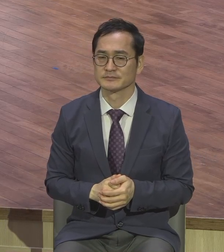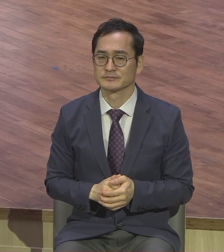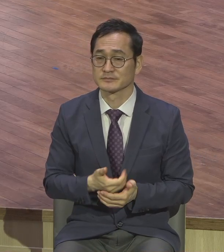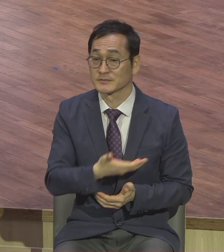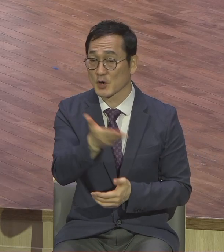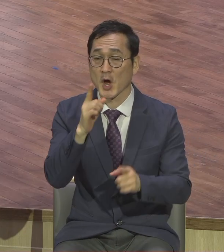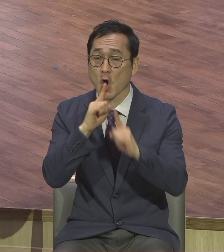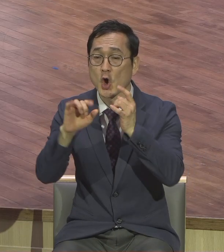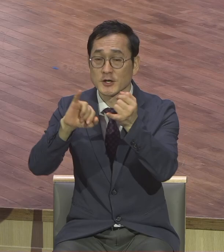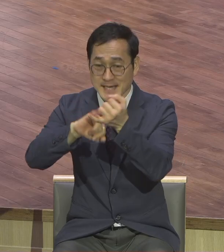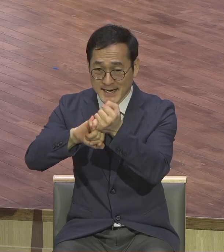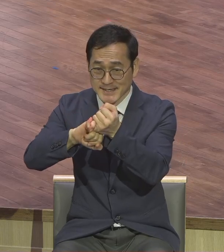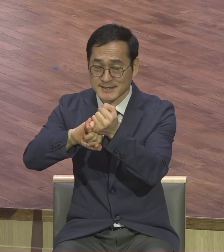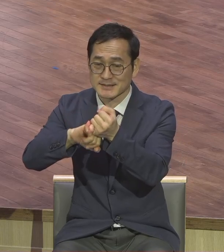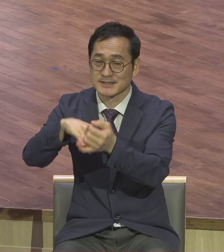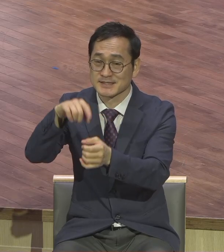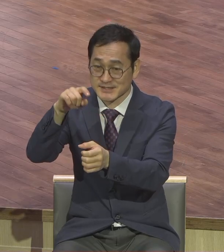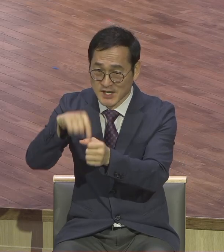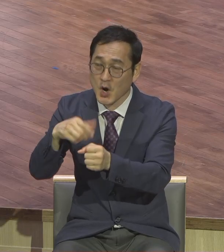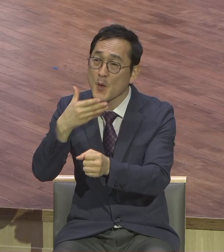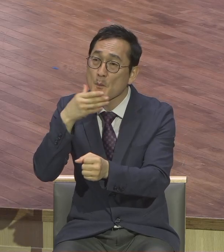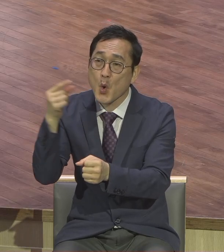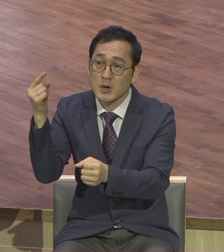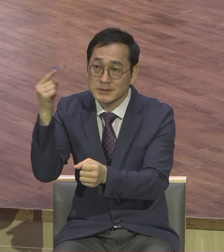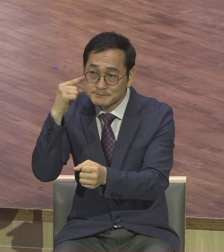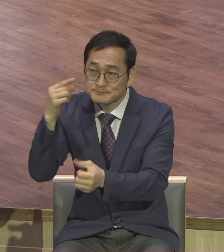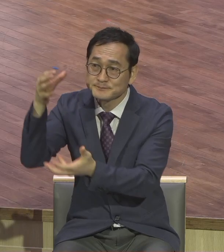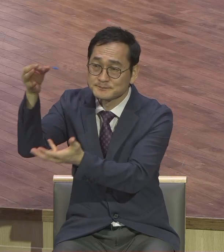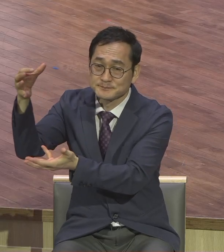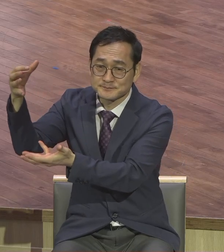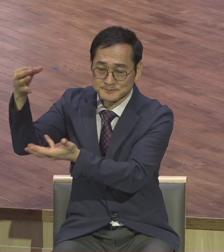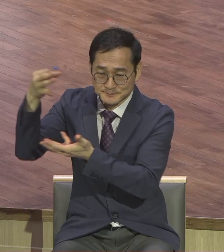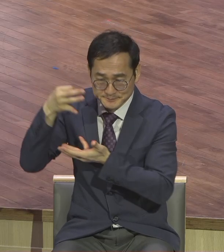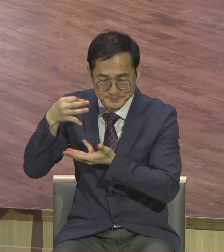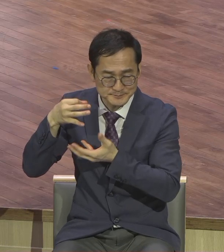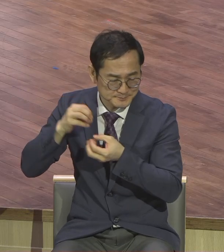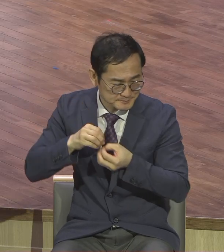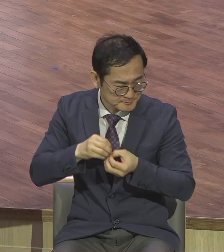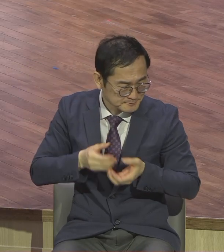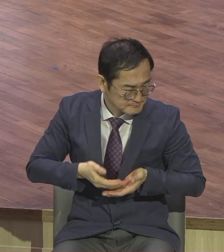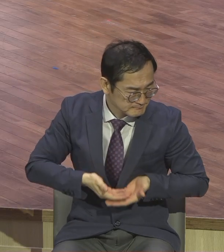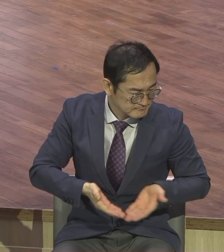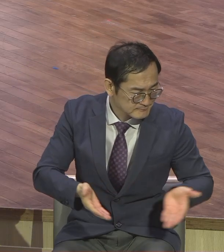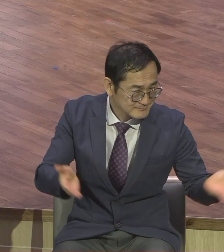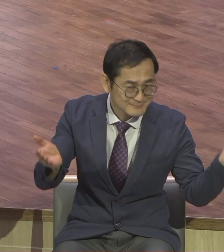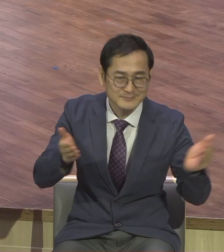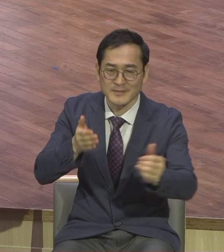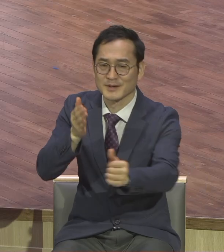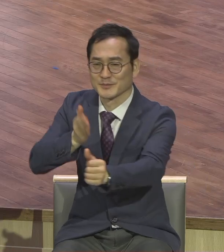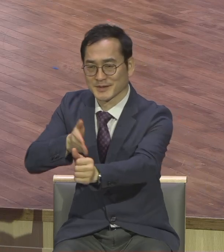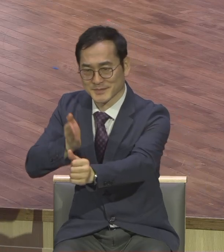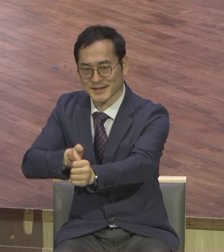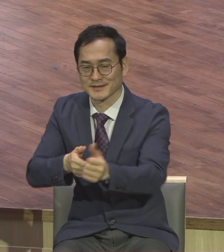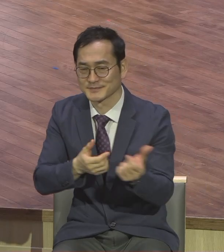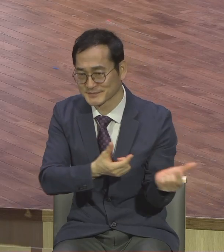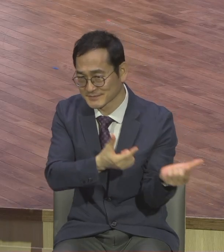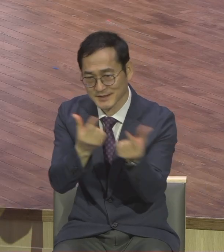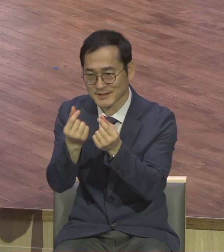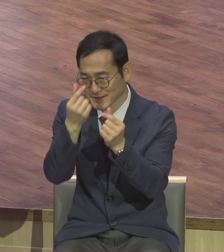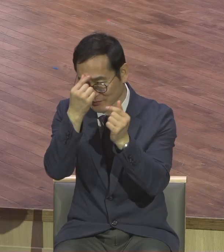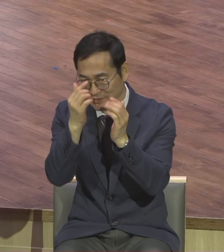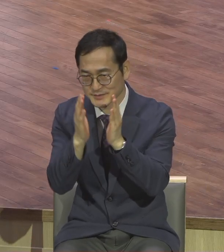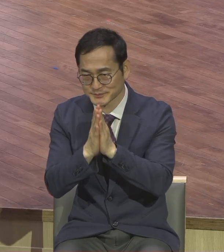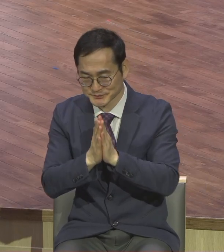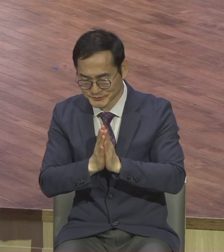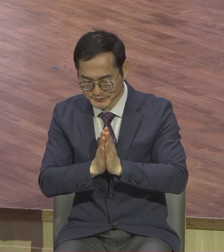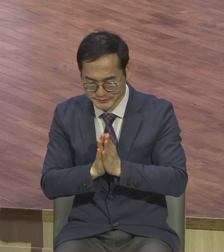언약적 복음 유업을 잇는 그리스도의 절대 제자들 다 되시기를 주님으로 축복합니다. 기도합시다. 아버지